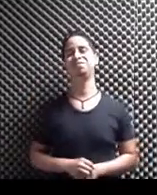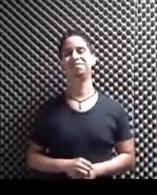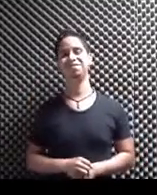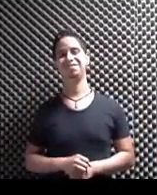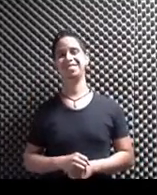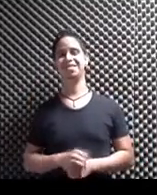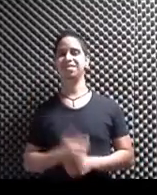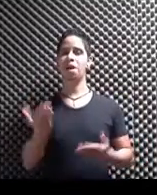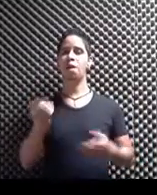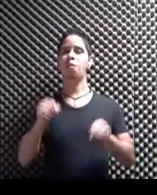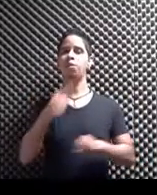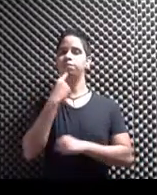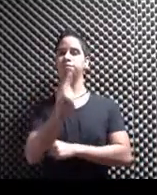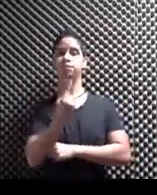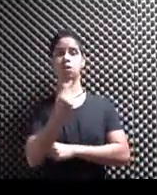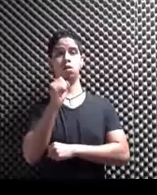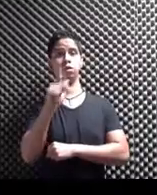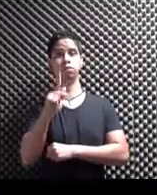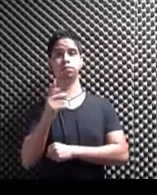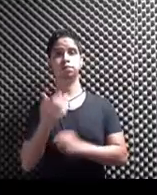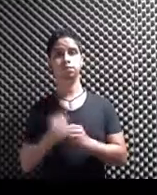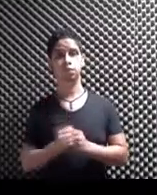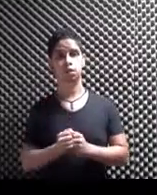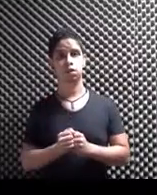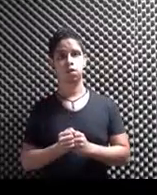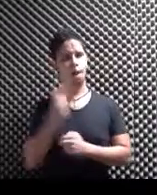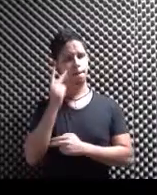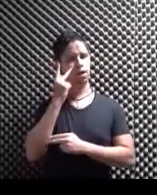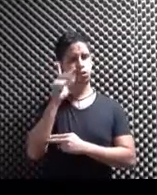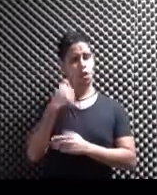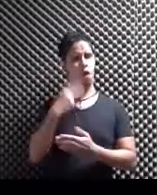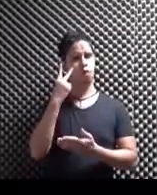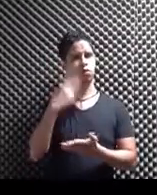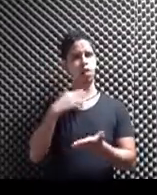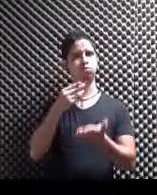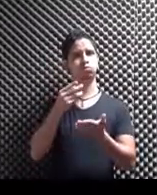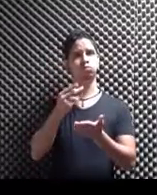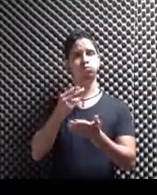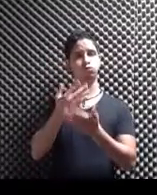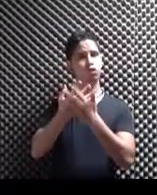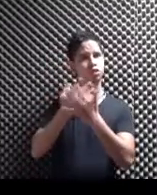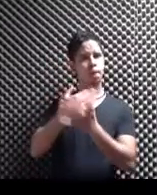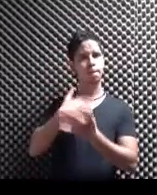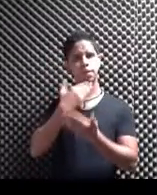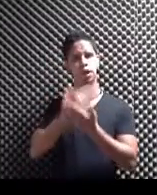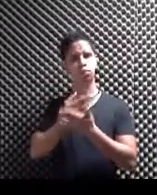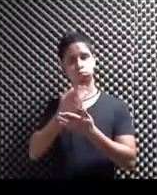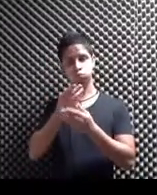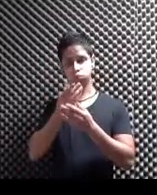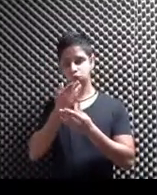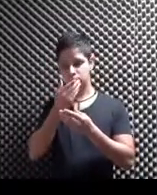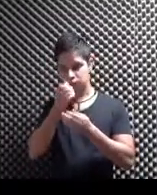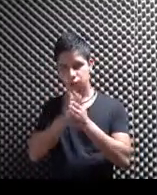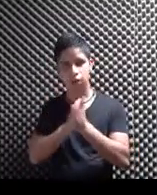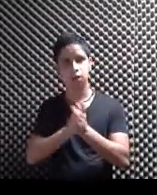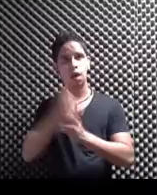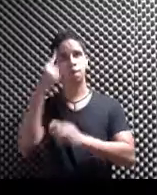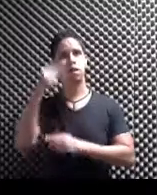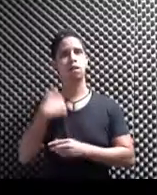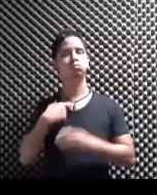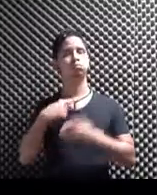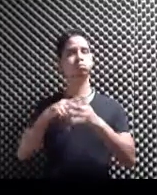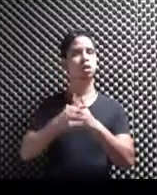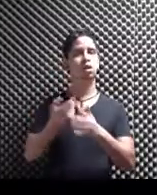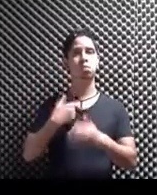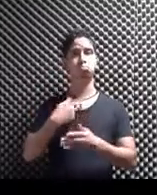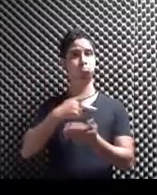¿Qué te puedo decir? Pues mira que yo encontré unas noticias bien, bien buenas para empezar el programa de